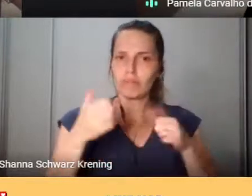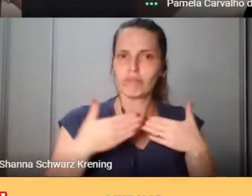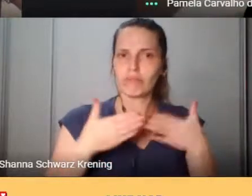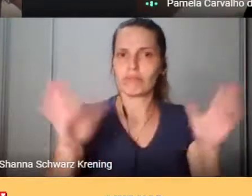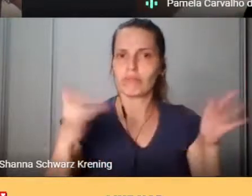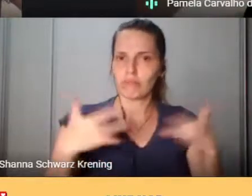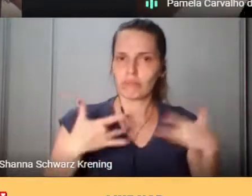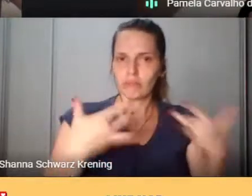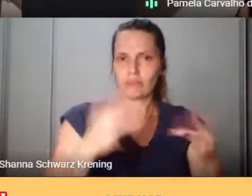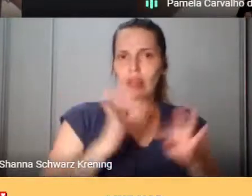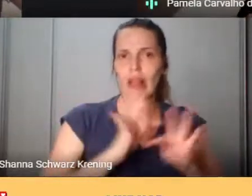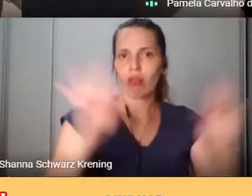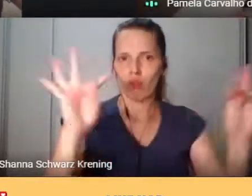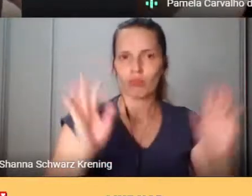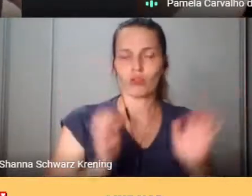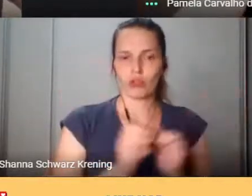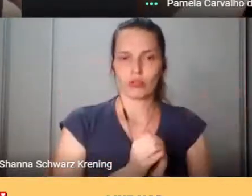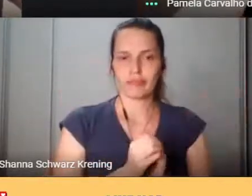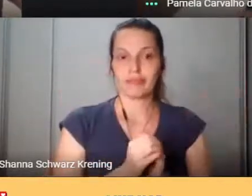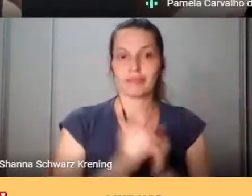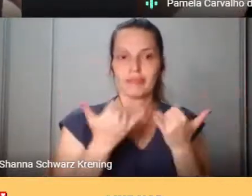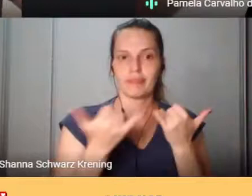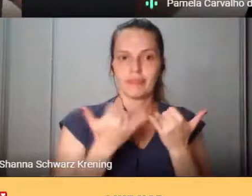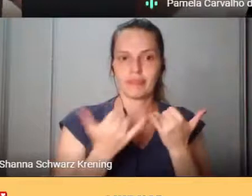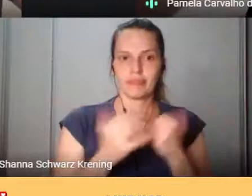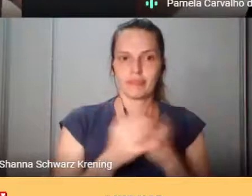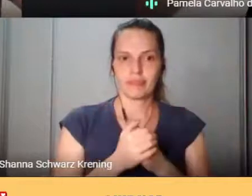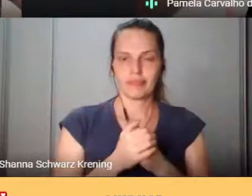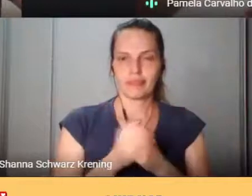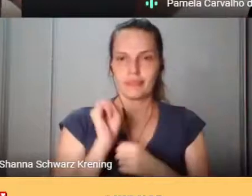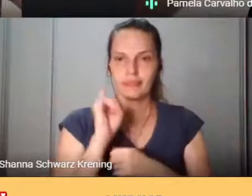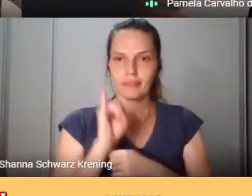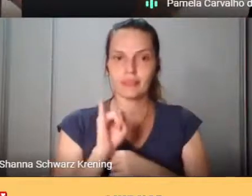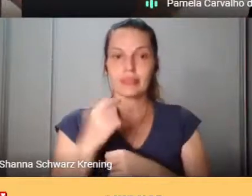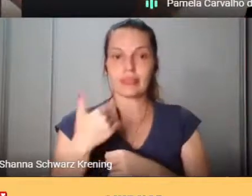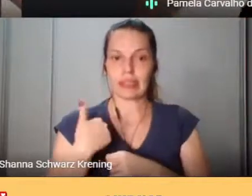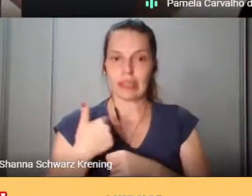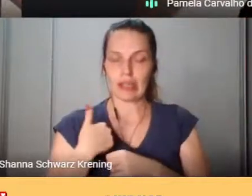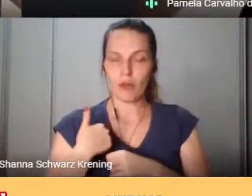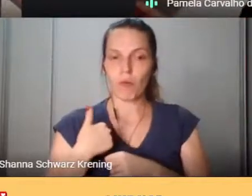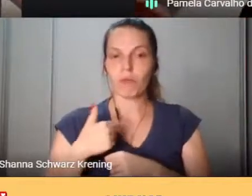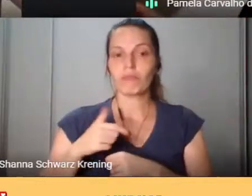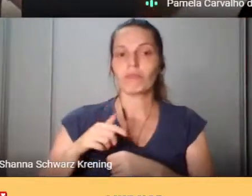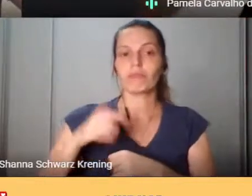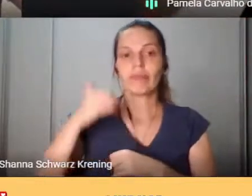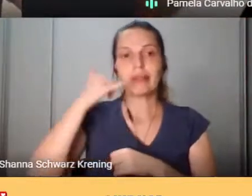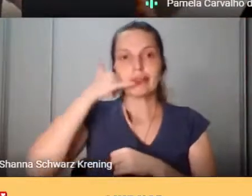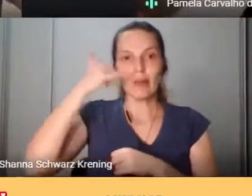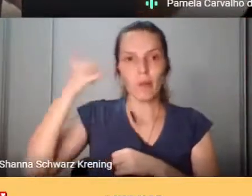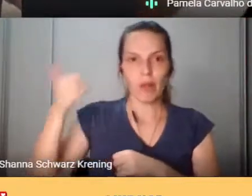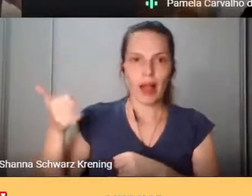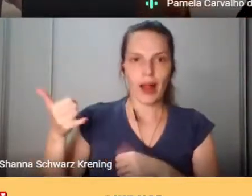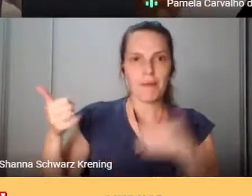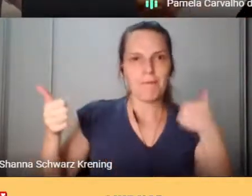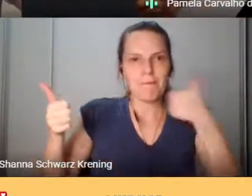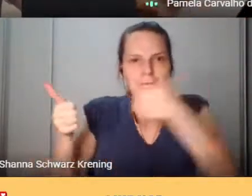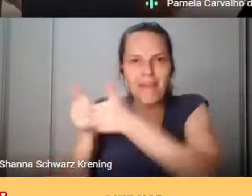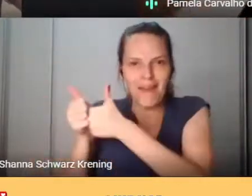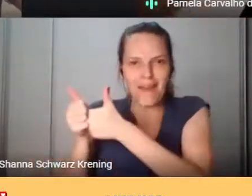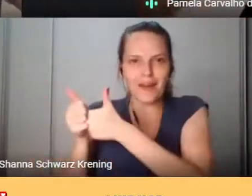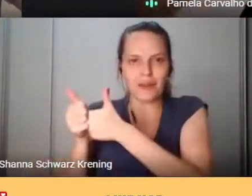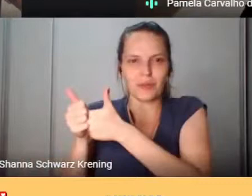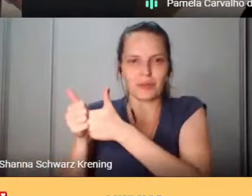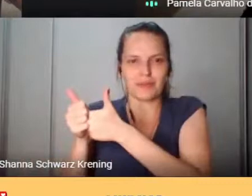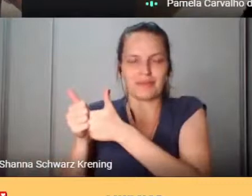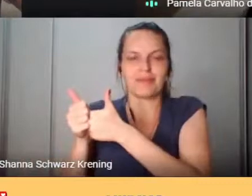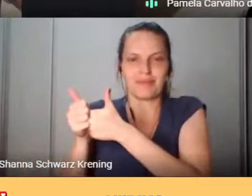Então, se eu deixo, às vezes, né, do despertador do celular, mas deixar talvez o celular tão perto de mim sem que eu precise levantar